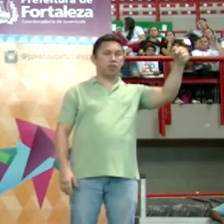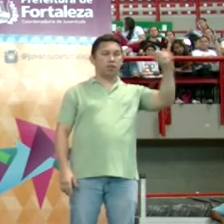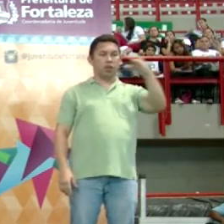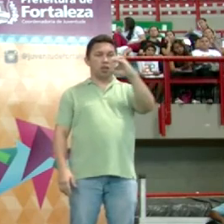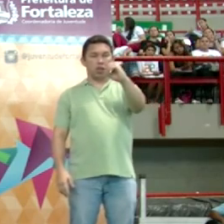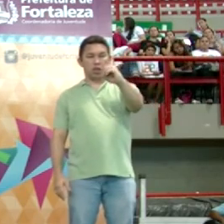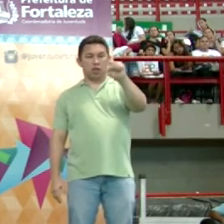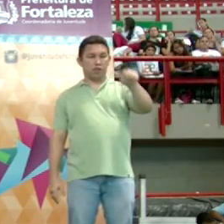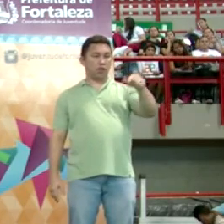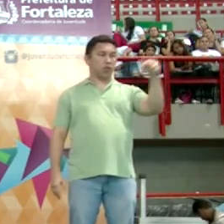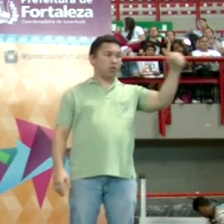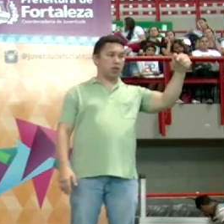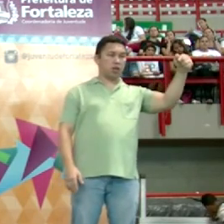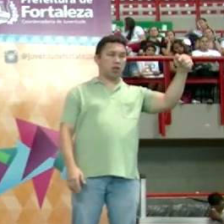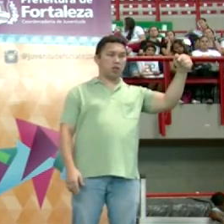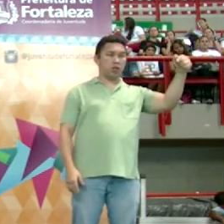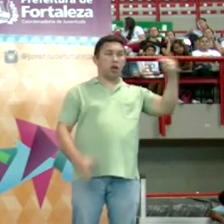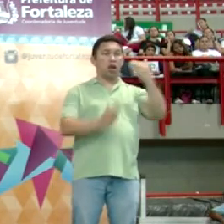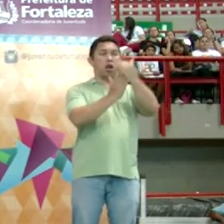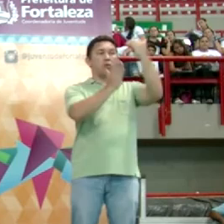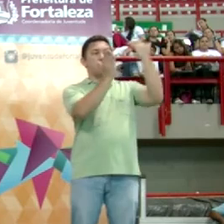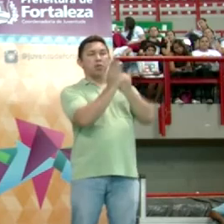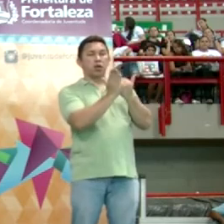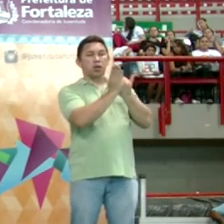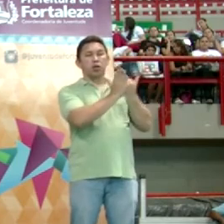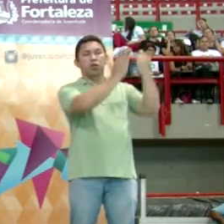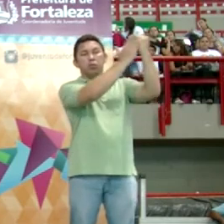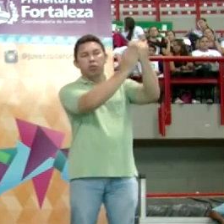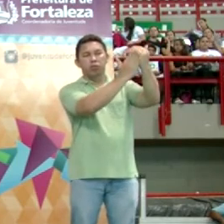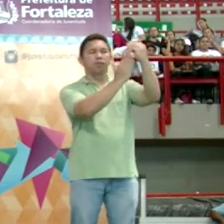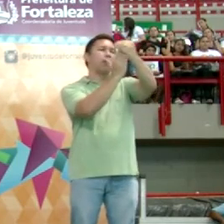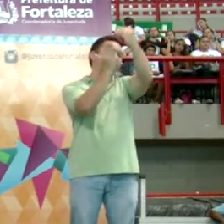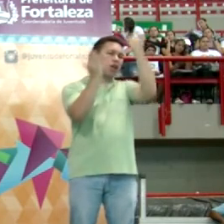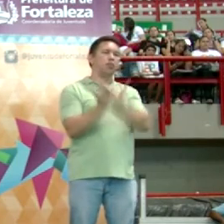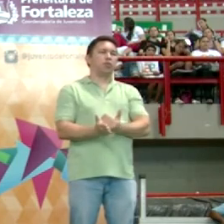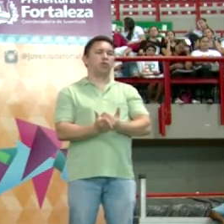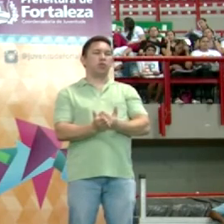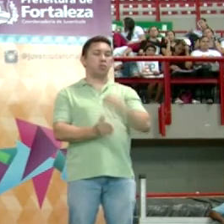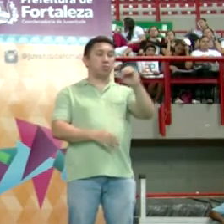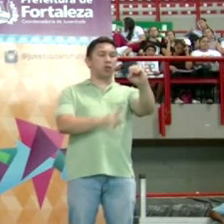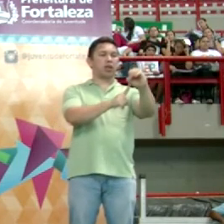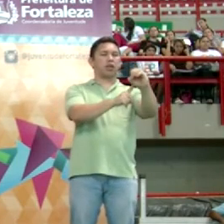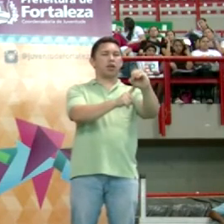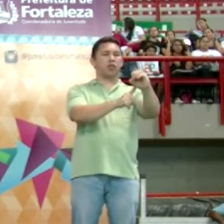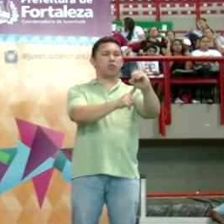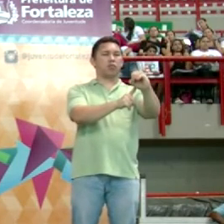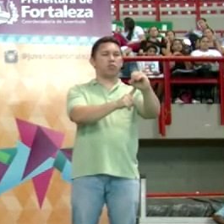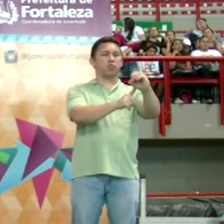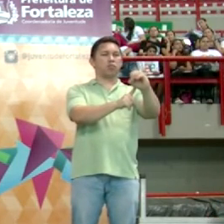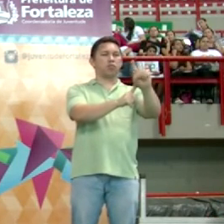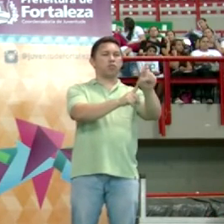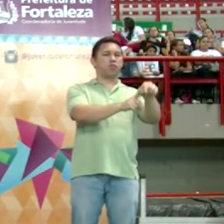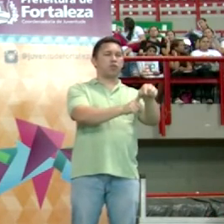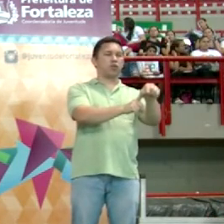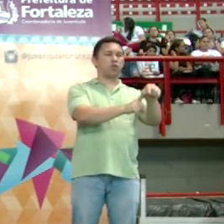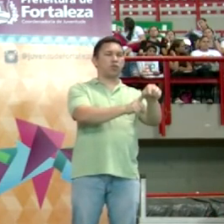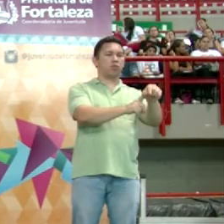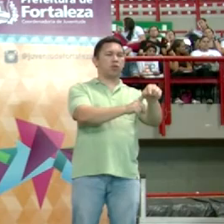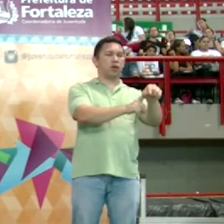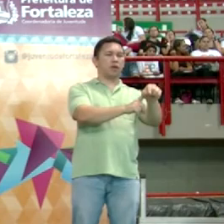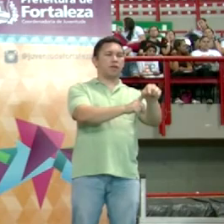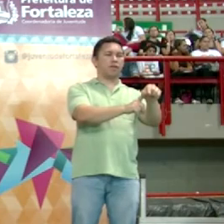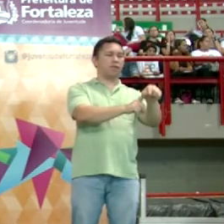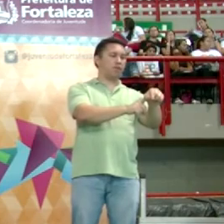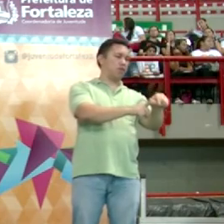coisas abaixo de... Entendam, ó. Se eu multiplicar por 1, nem aumenta, nem